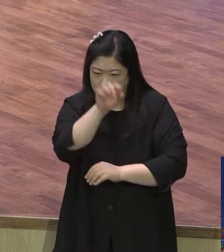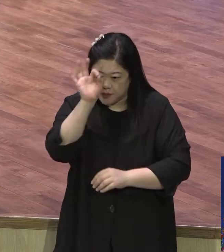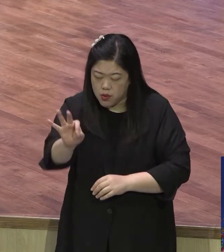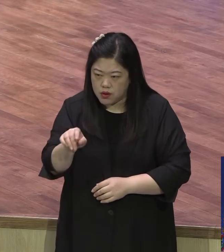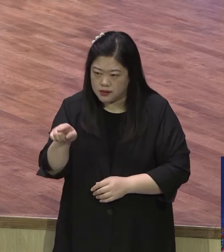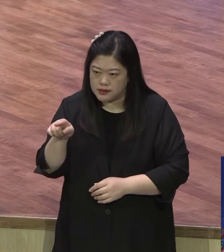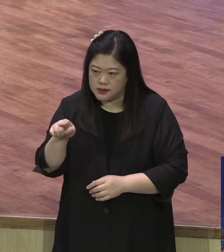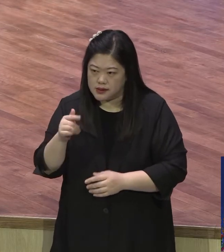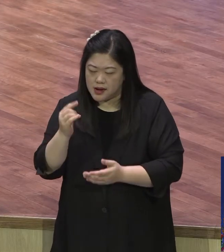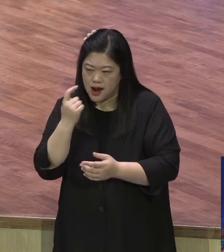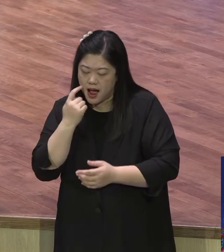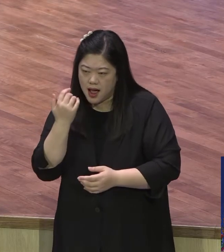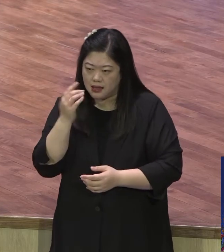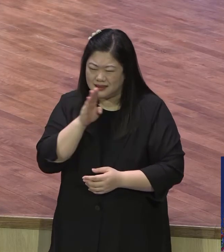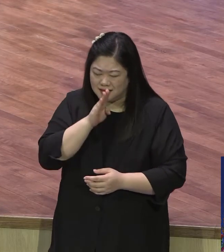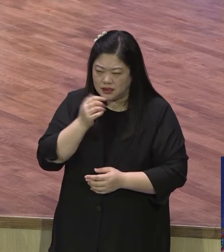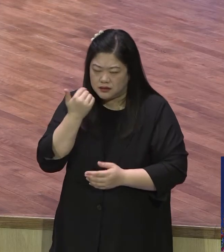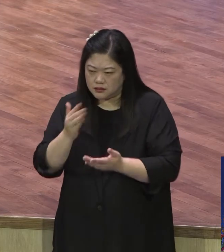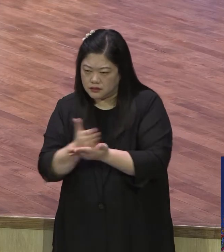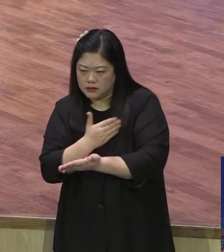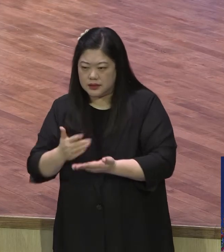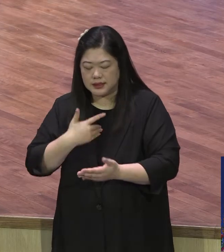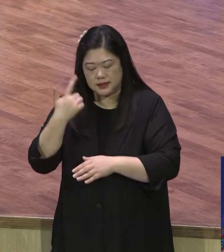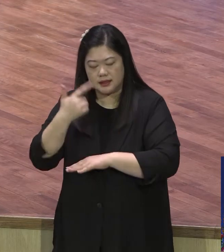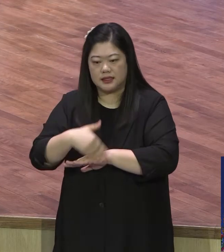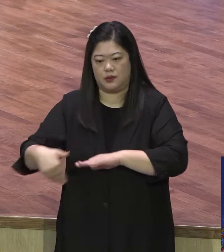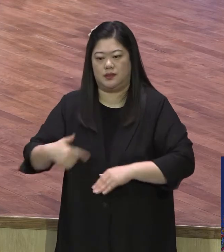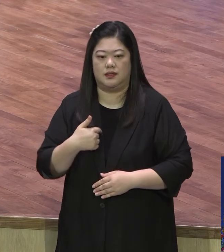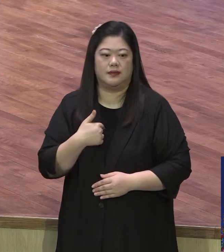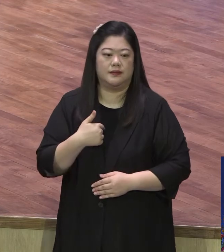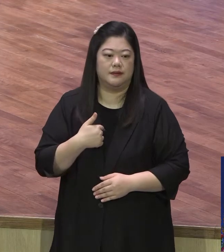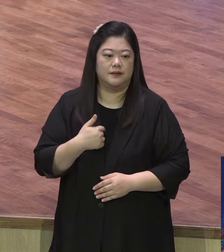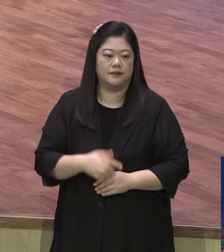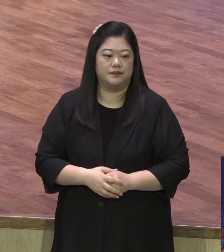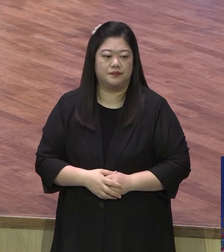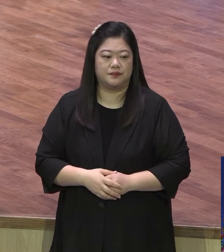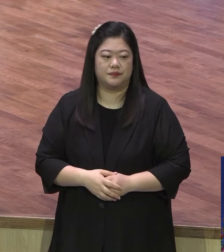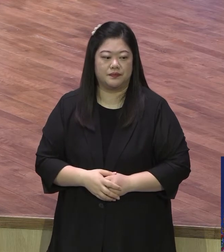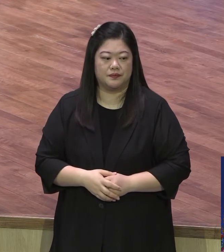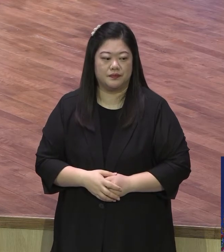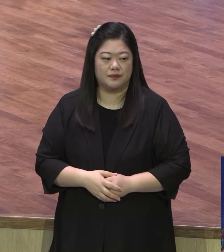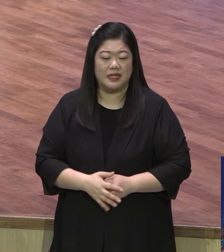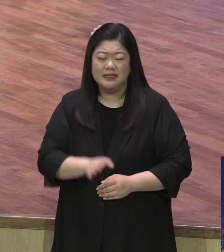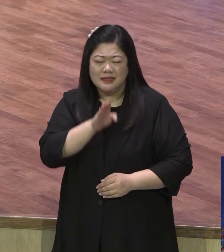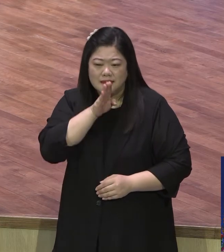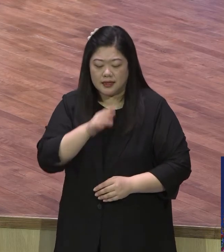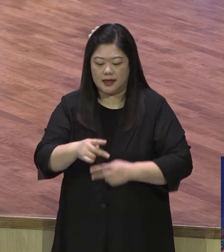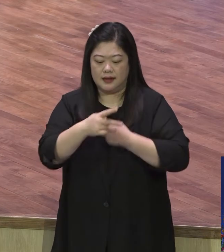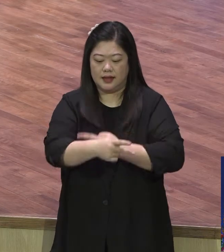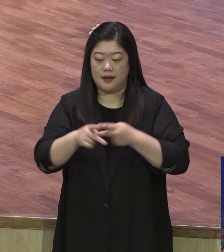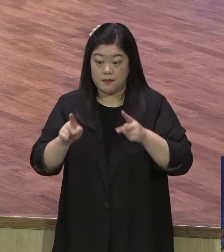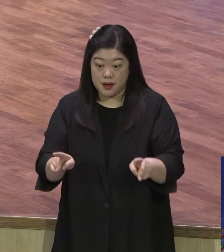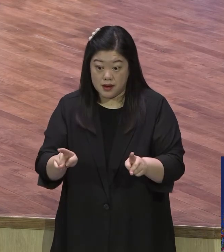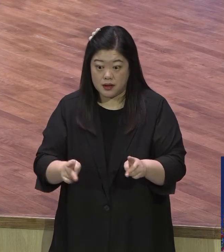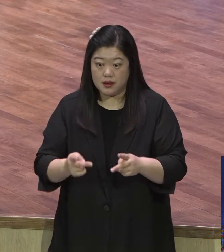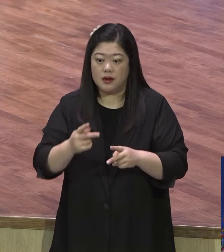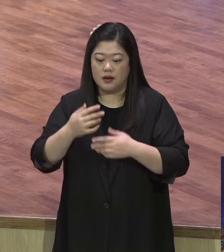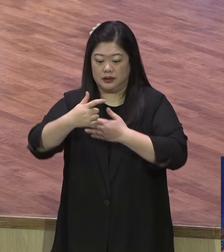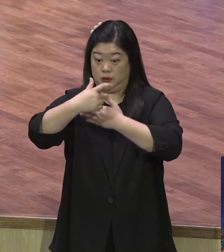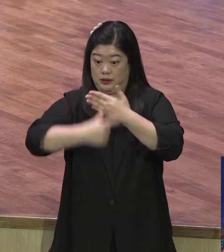성경적 선교를 따락방 하고 있는 이 정신과 하는 이 사역 이거를 할 수 있어야 된단 말이에요